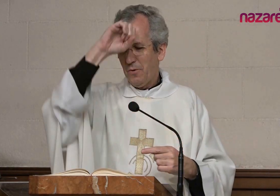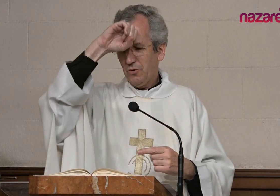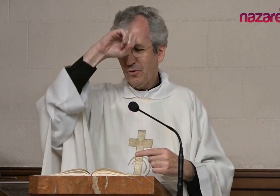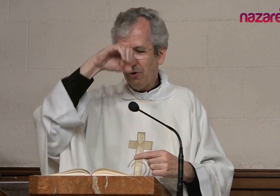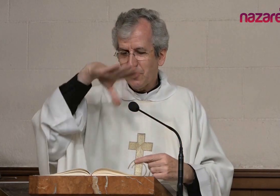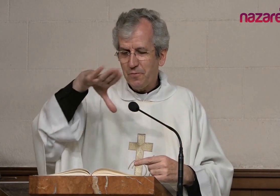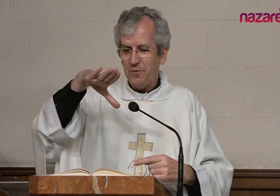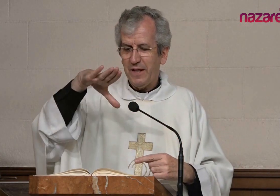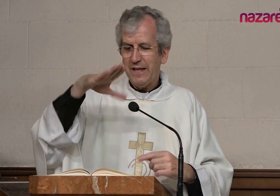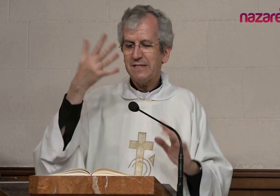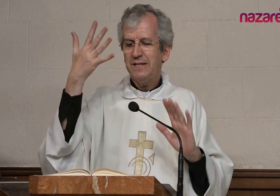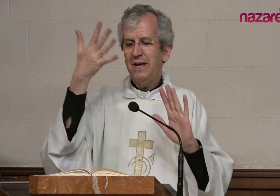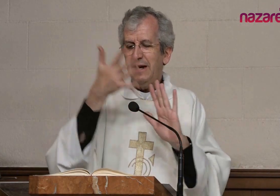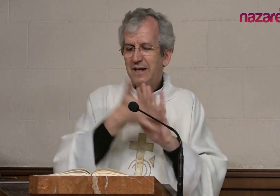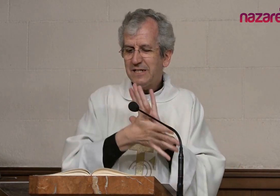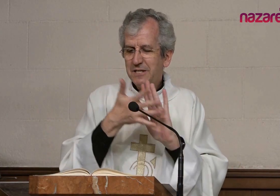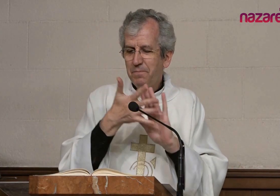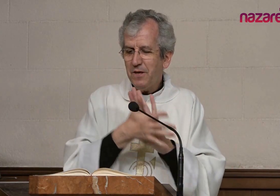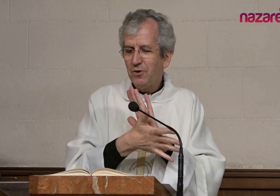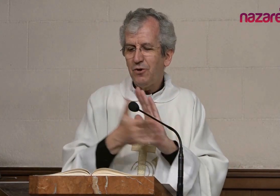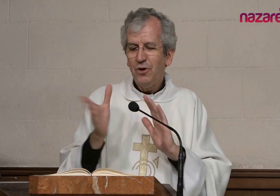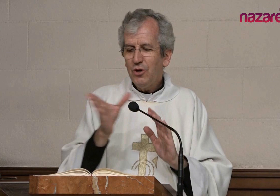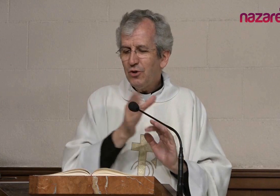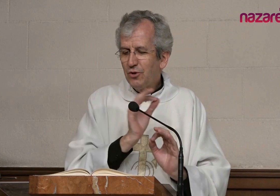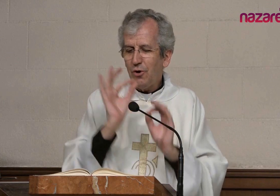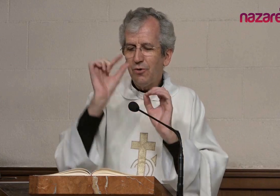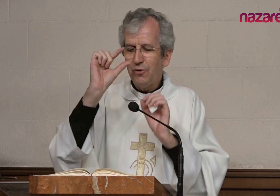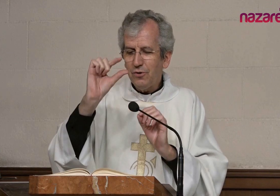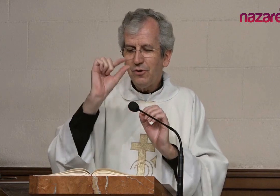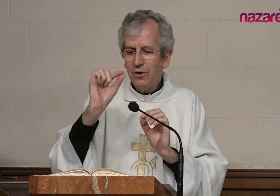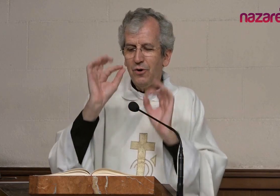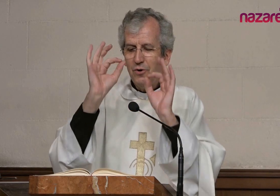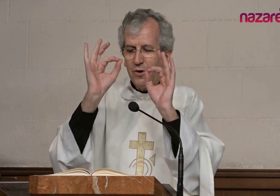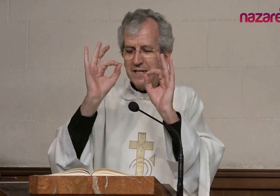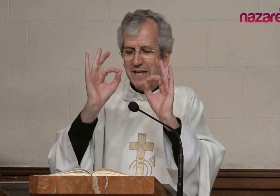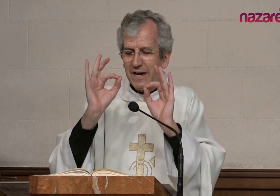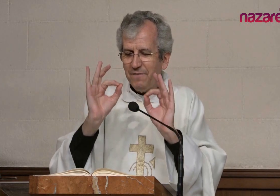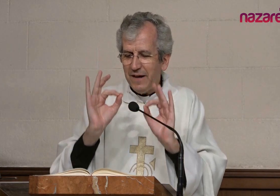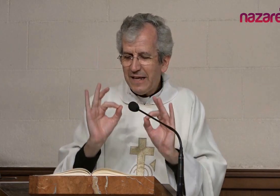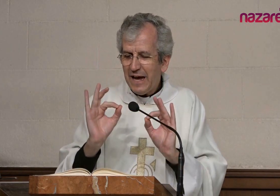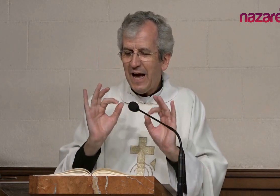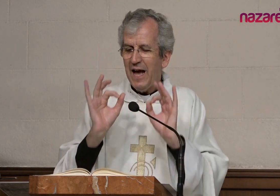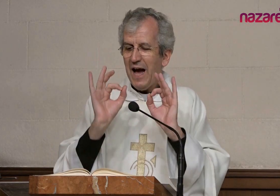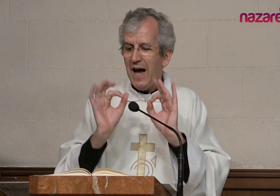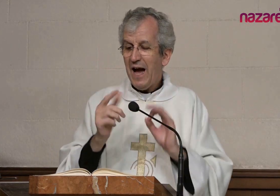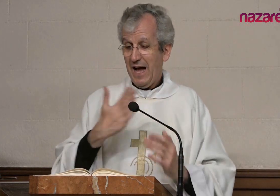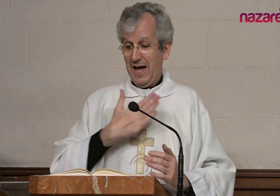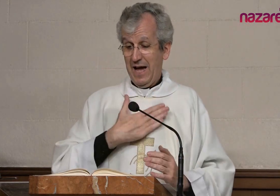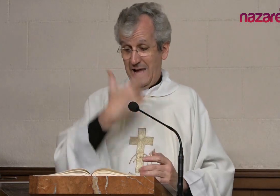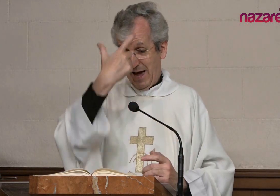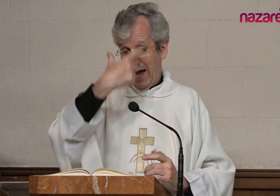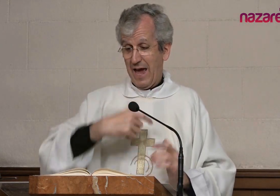por todos los profetas, les explicó todo lo que se refería a